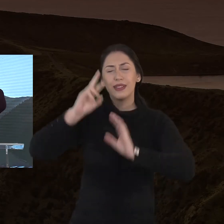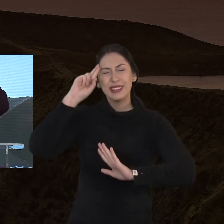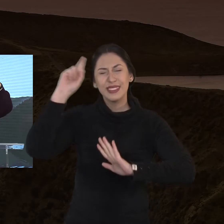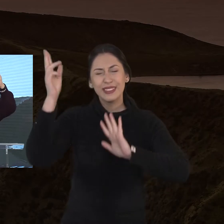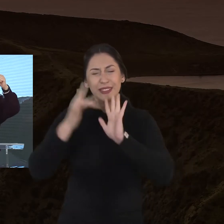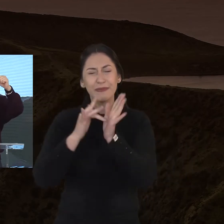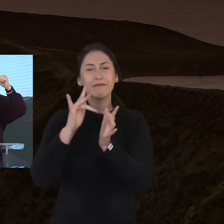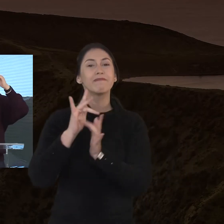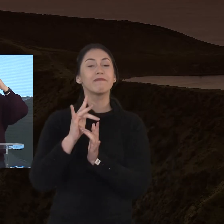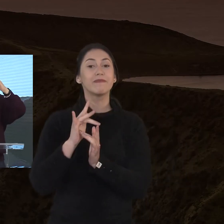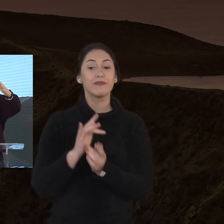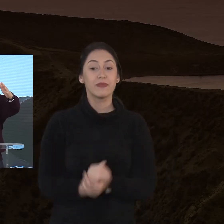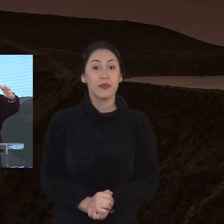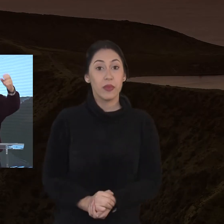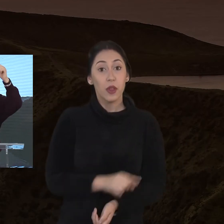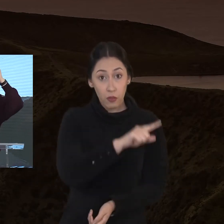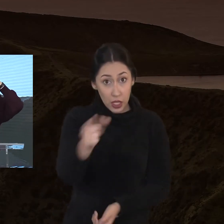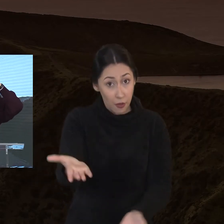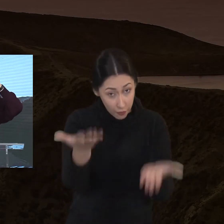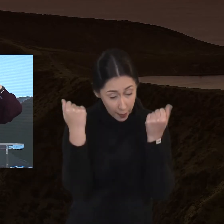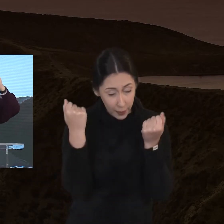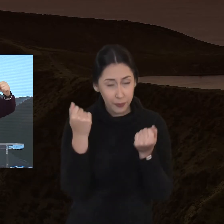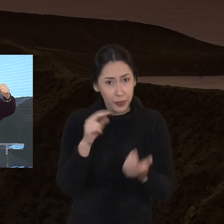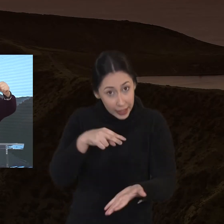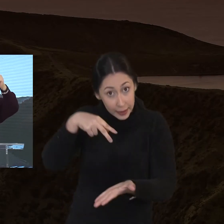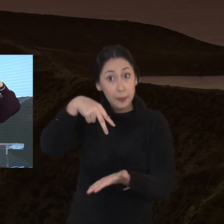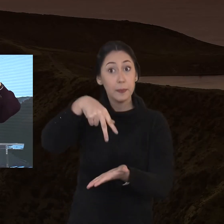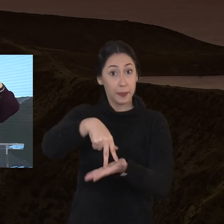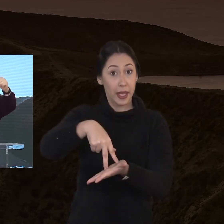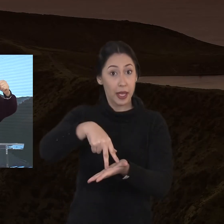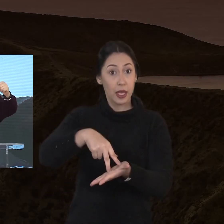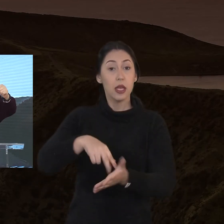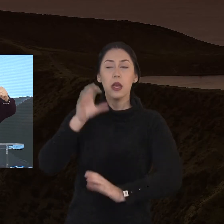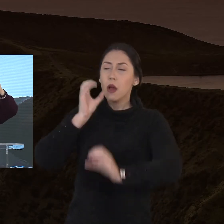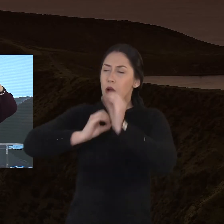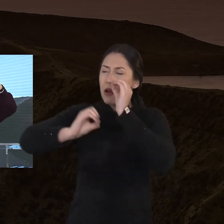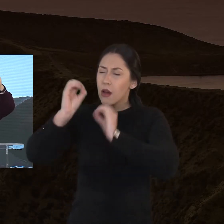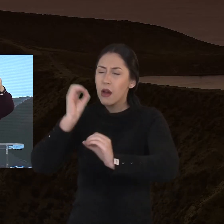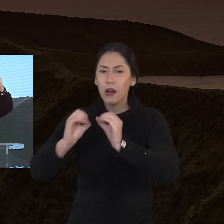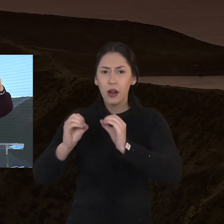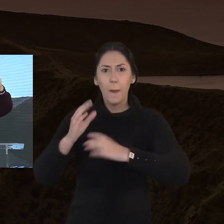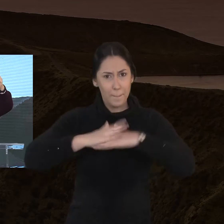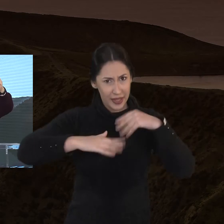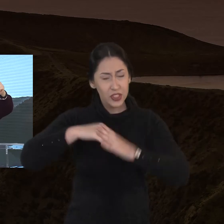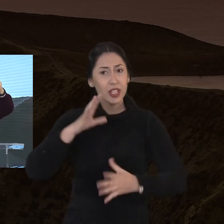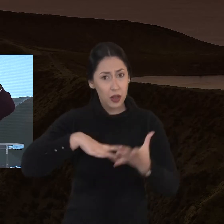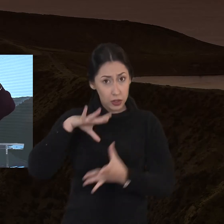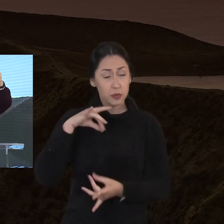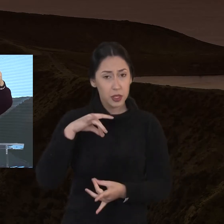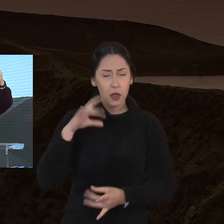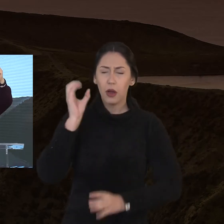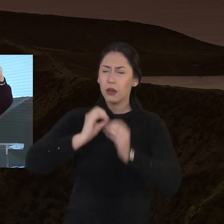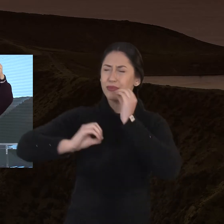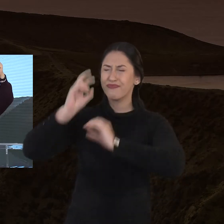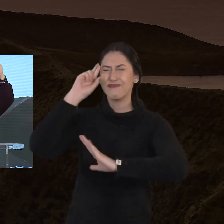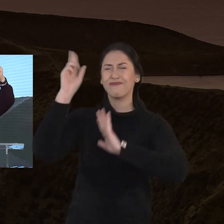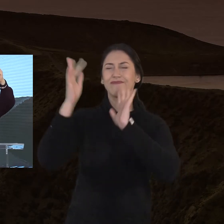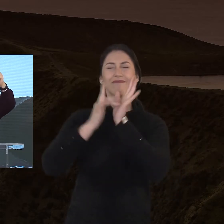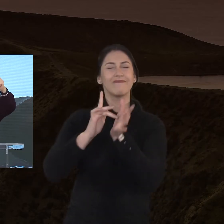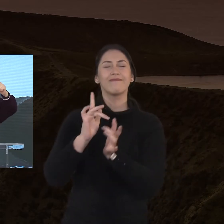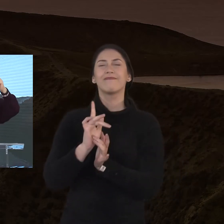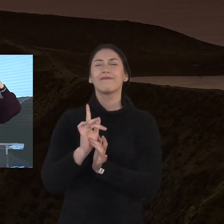senhor jesus convidamos todos vocês ali fica de pé invocar o nome do senhor vamos exercitar o nosso espírito o